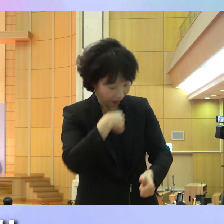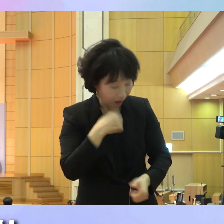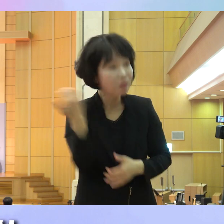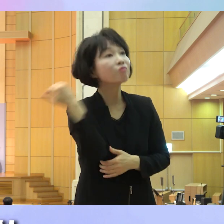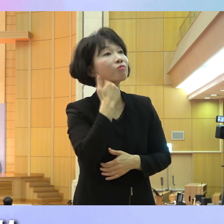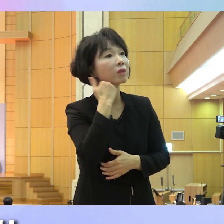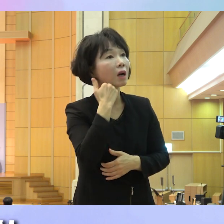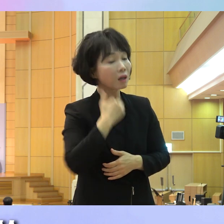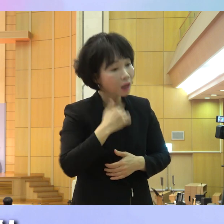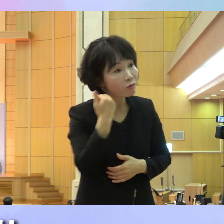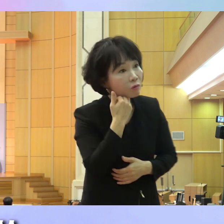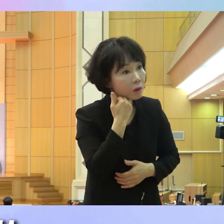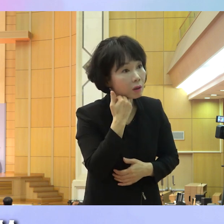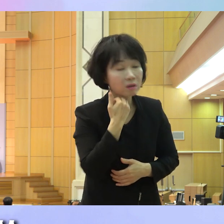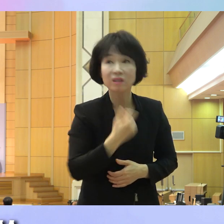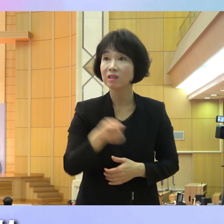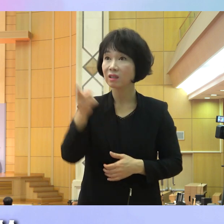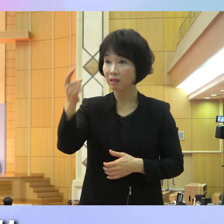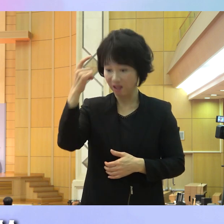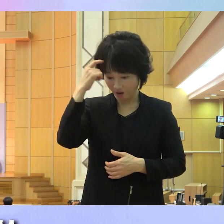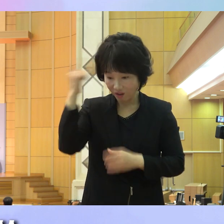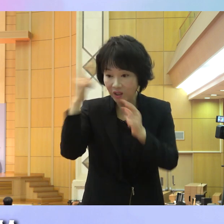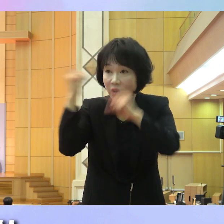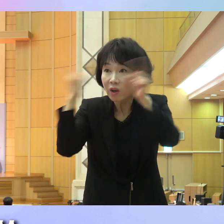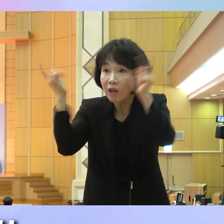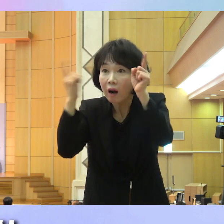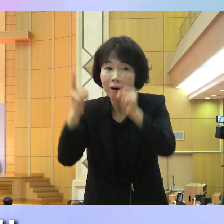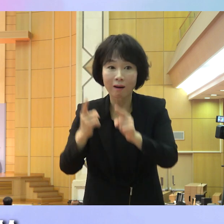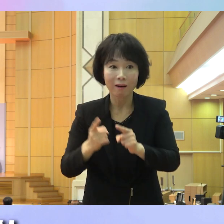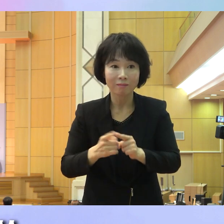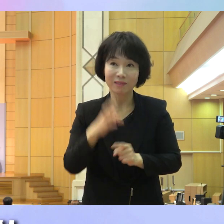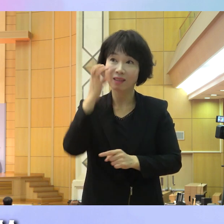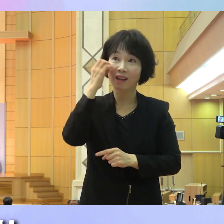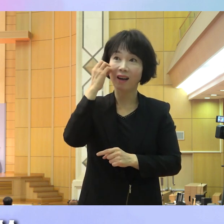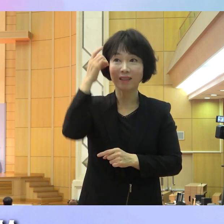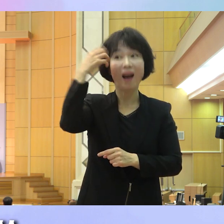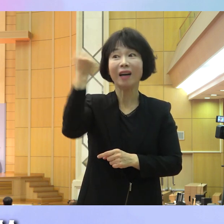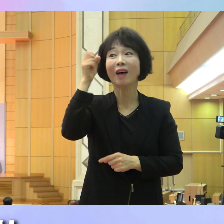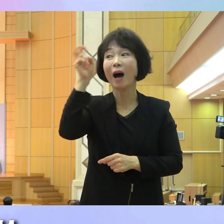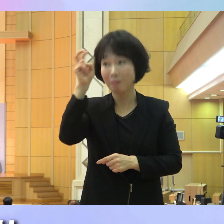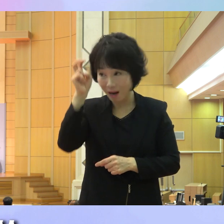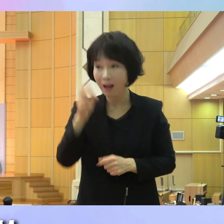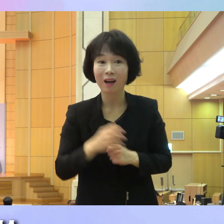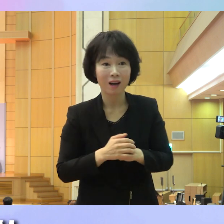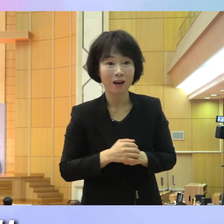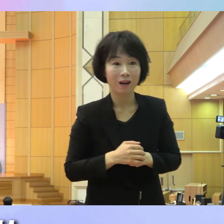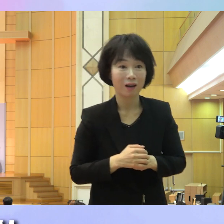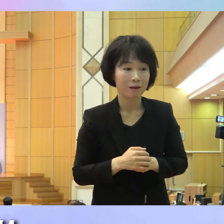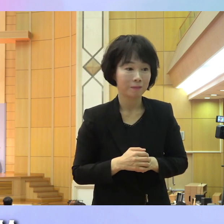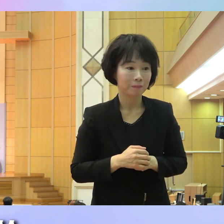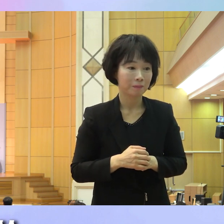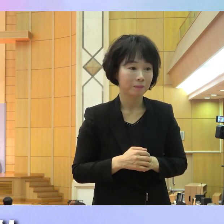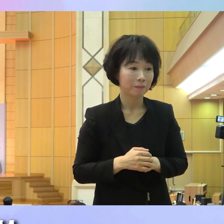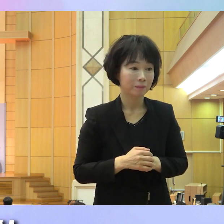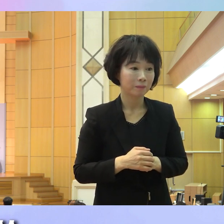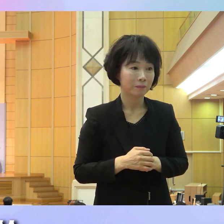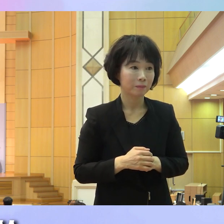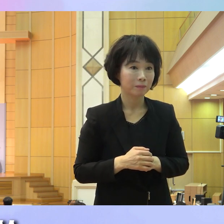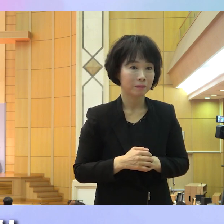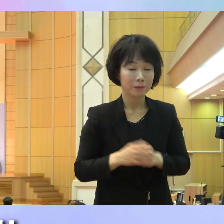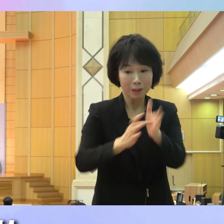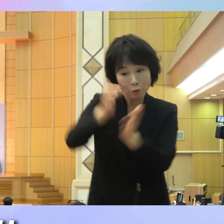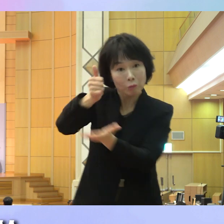차려. 지금 돌아온 거야? 이렇게 생각할 수밖에 없잖아요. 아니, 몇 년을 지금